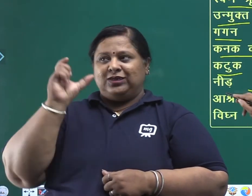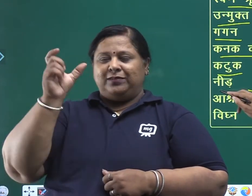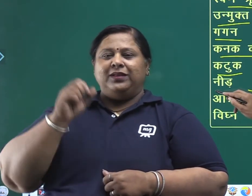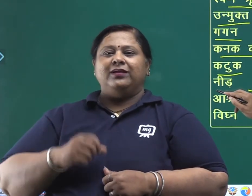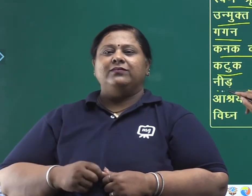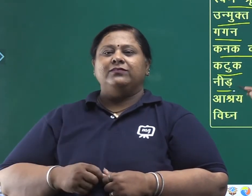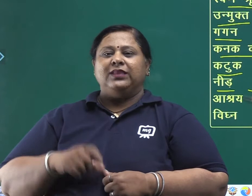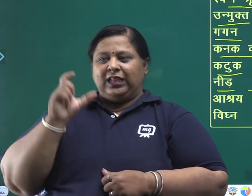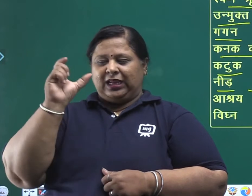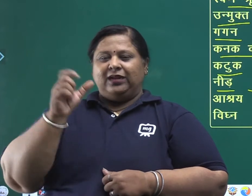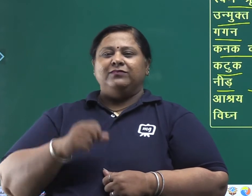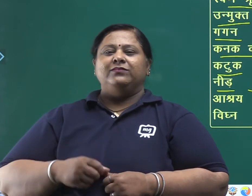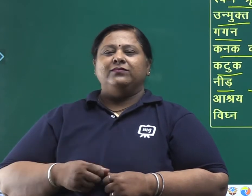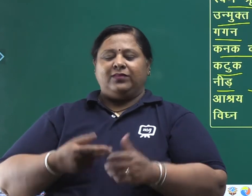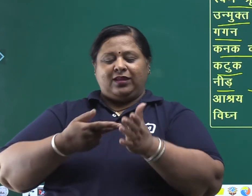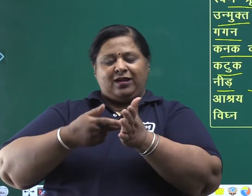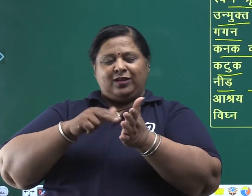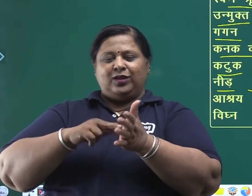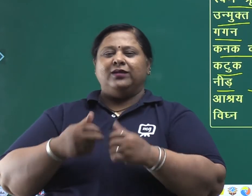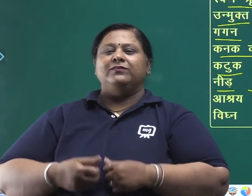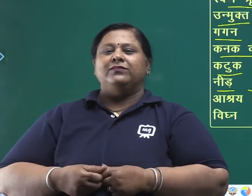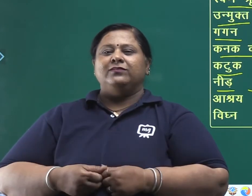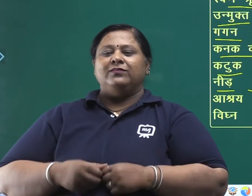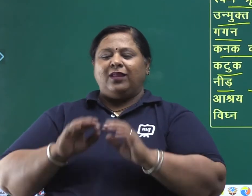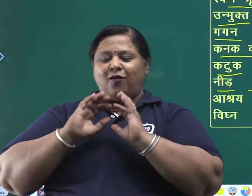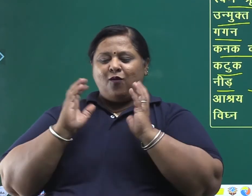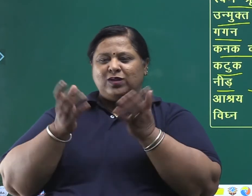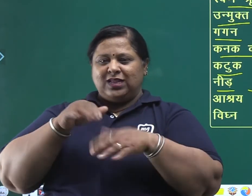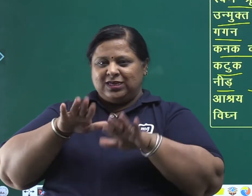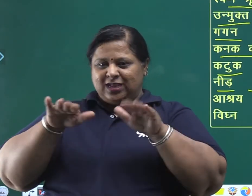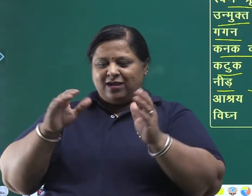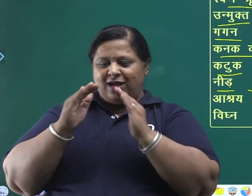शब्द है नीड़, अर्थ होगा घोंसला।